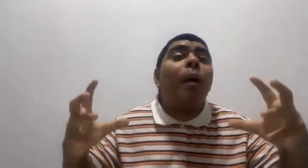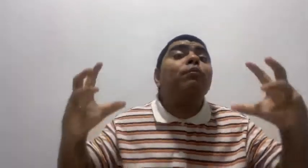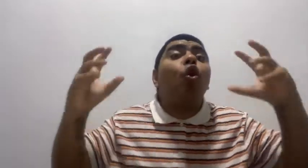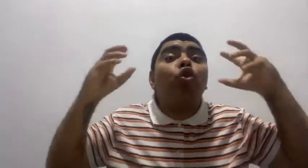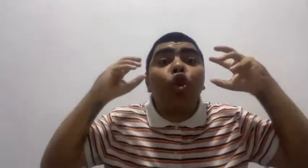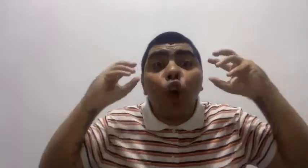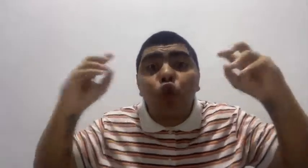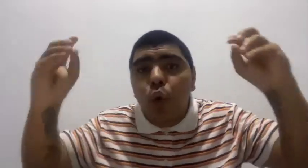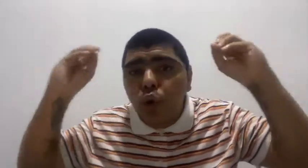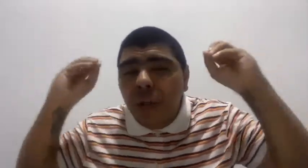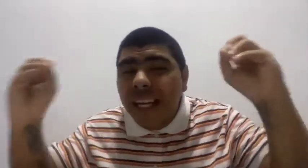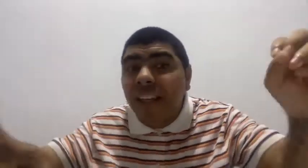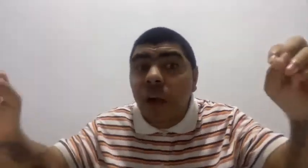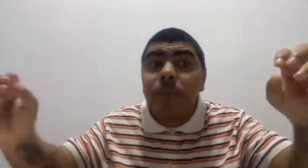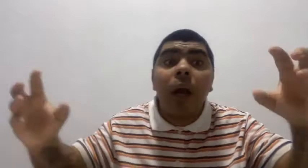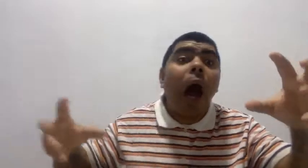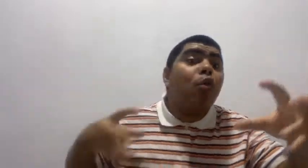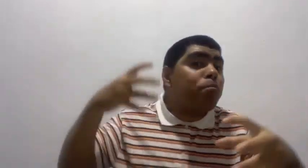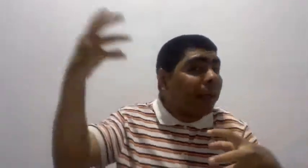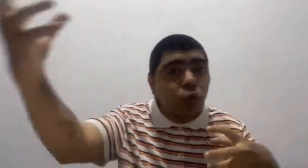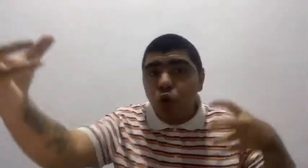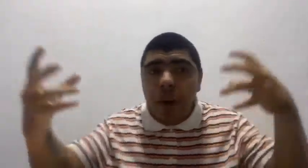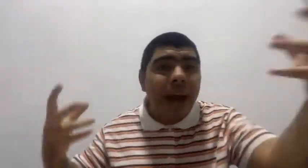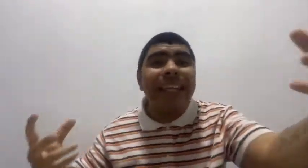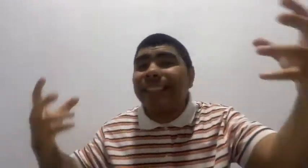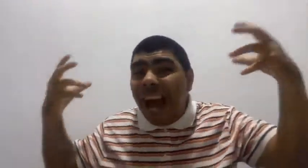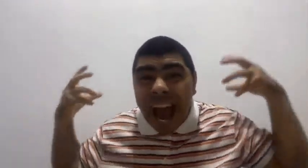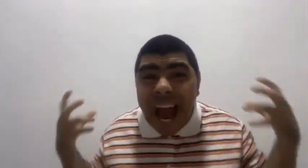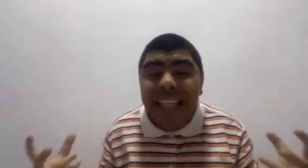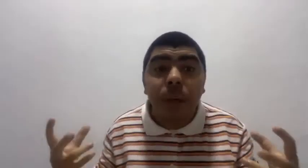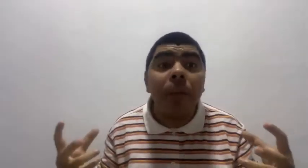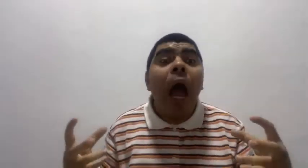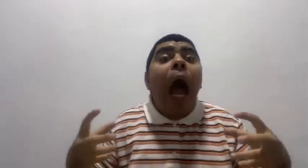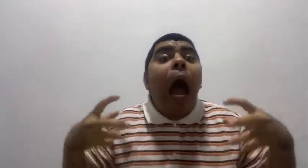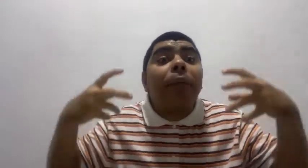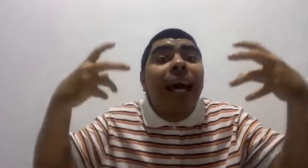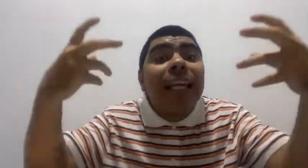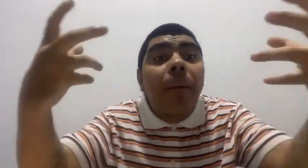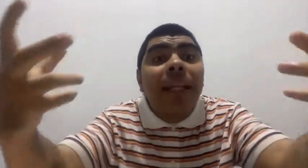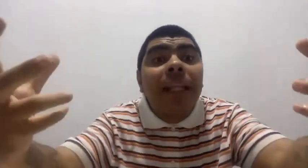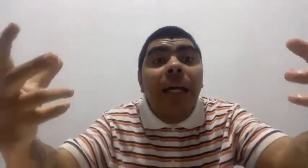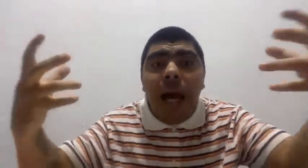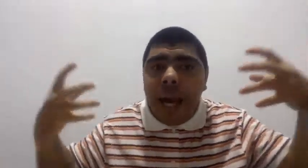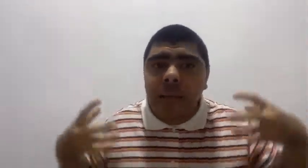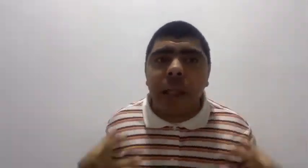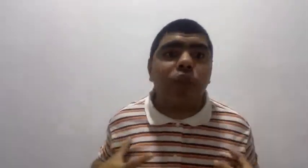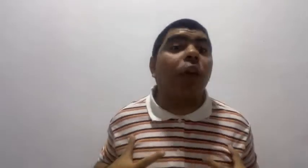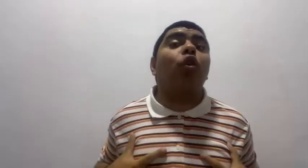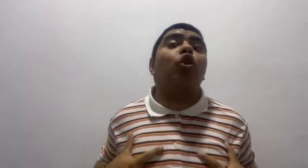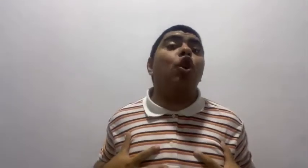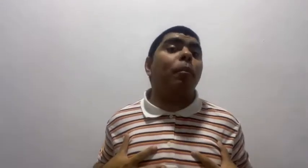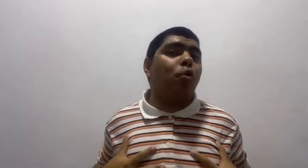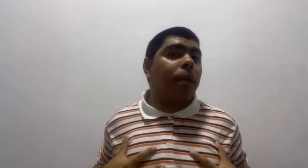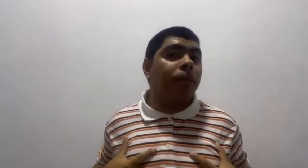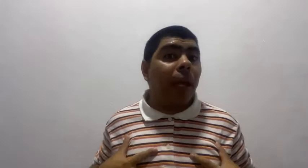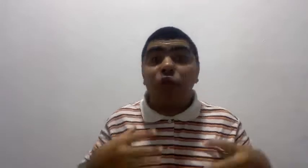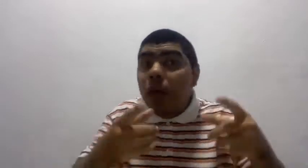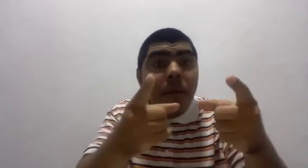cuando Dios utiliza a un pastor, un evangelista, a alguien, hablar la verdad y la gente dice, eso lo dijo por mí?